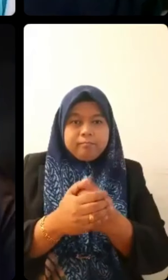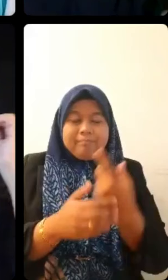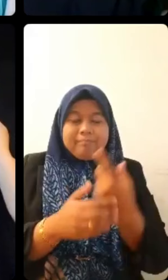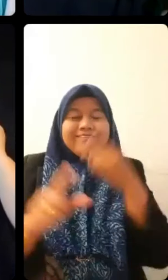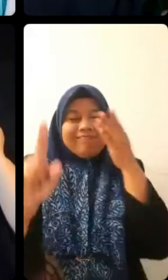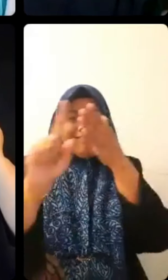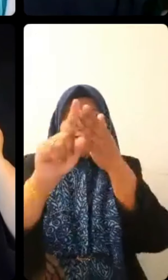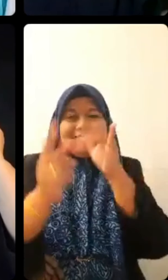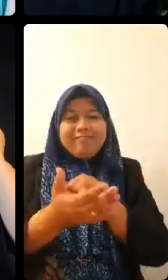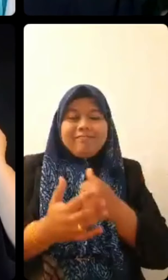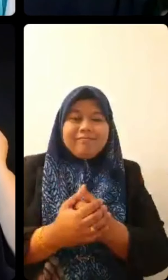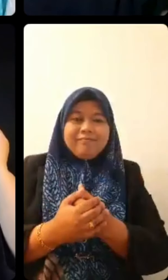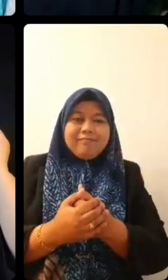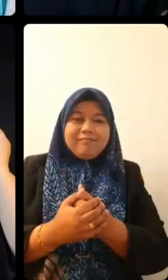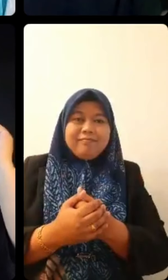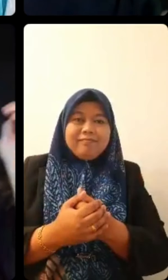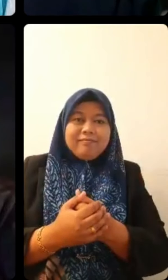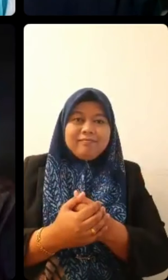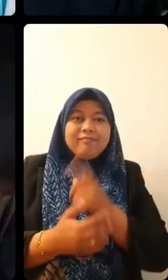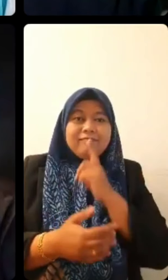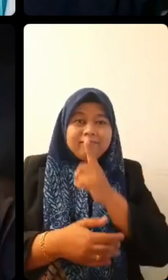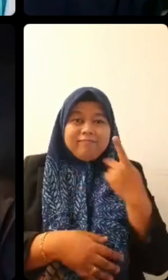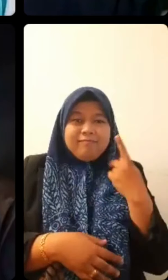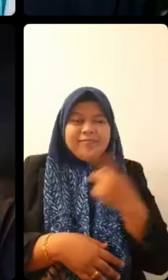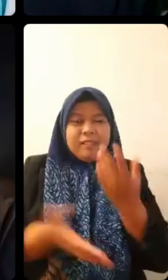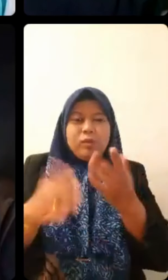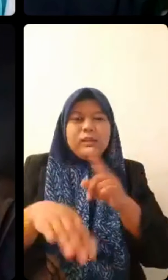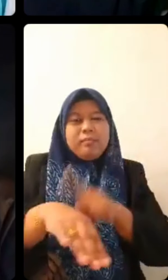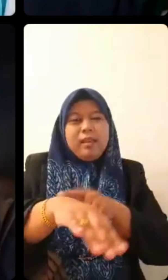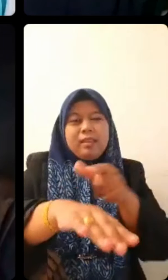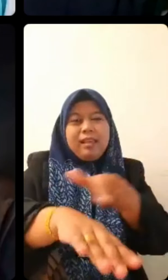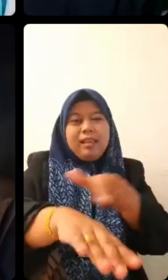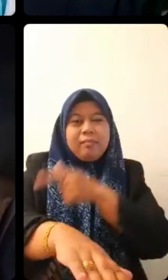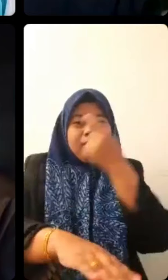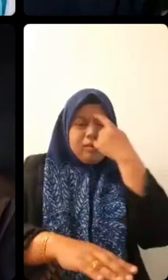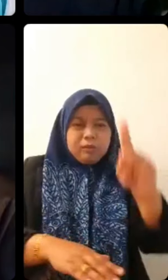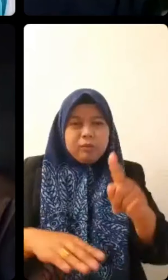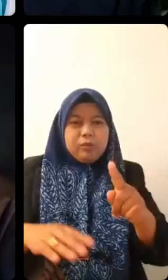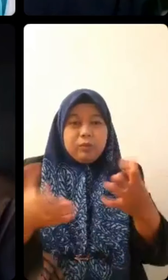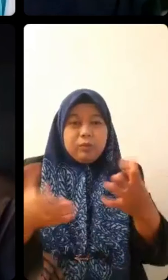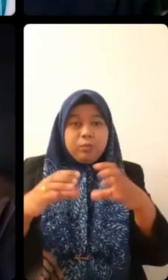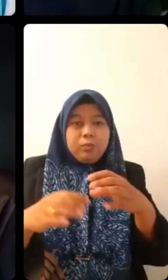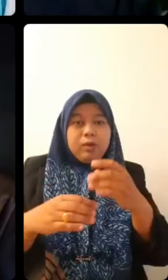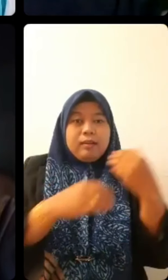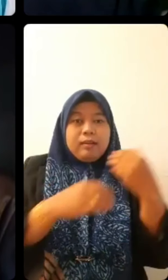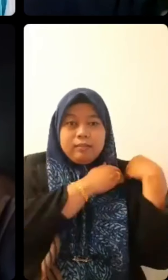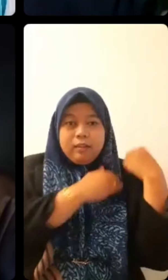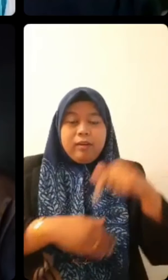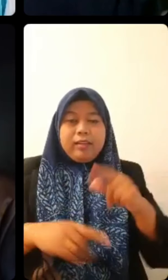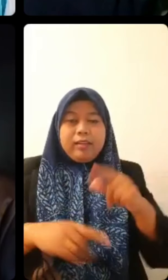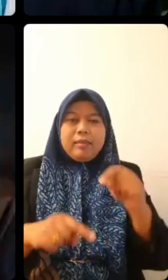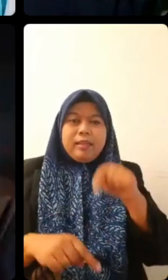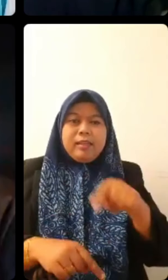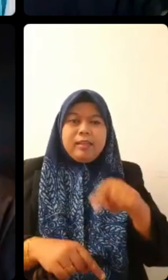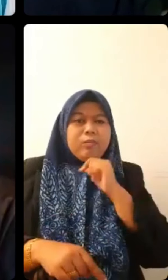keberkesanannya memang akan mengambil masa yang lama. Tetapi tugas ini bukan tugas saya seorang. Tugas semua.